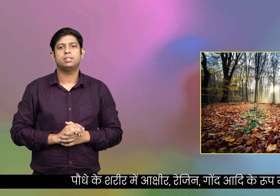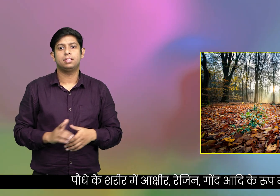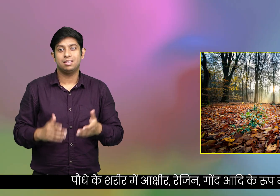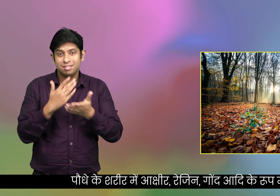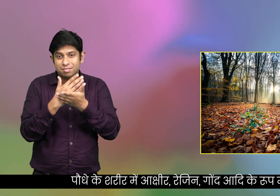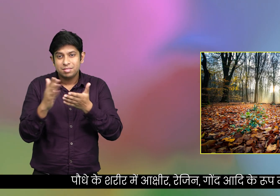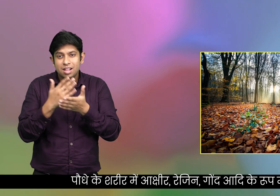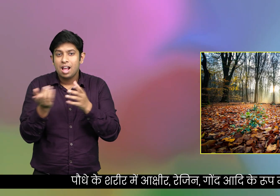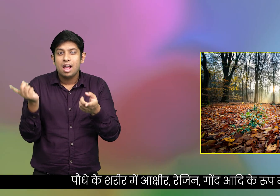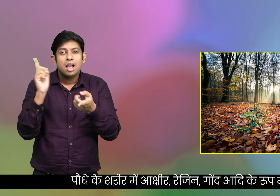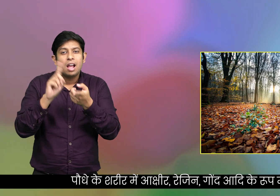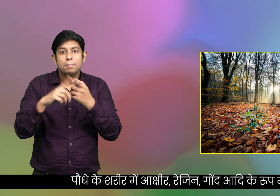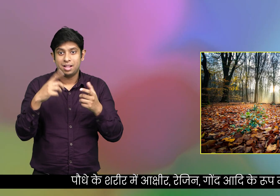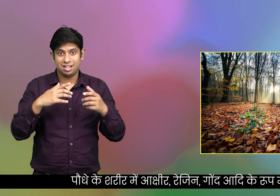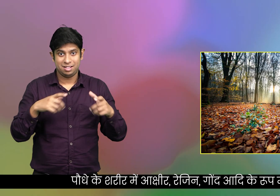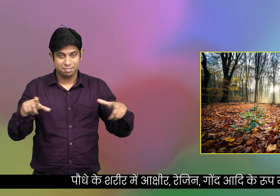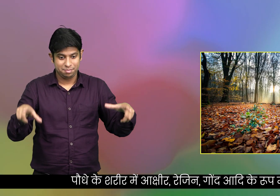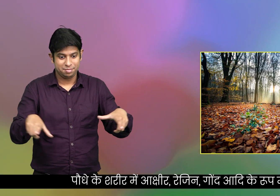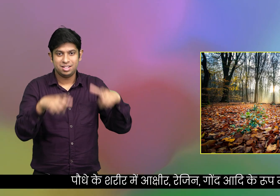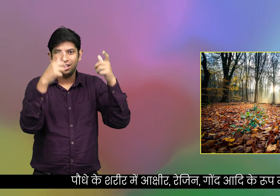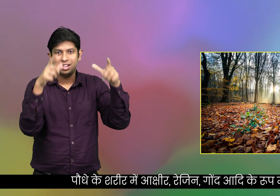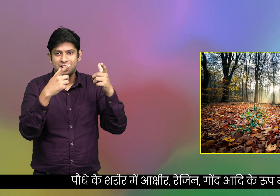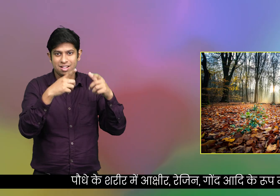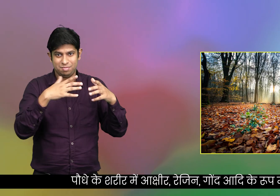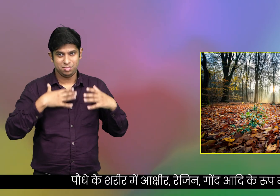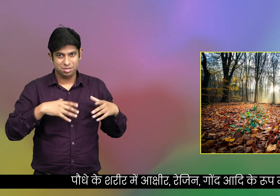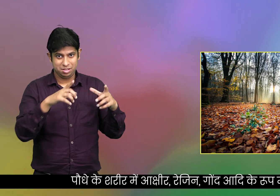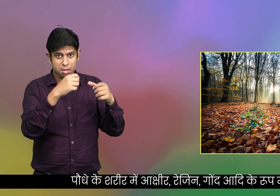पौधों के शरीर में अक्षीर,